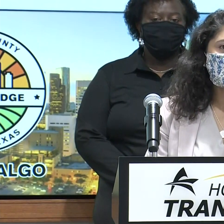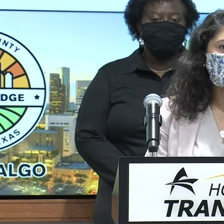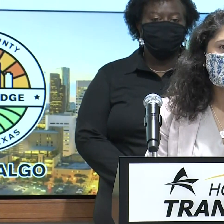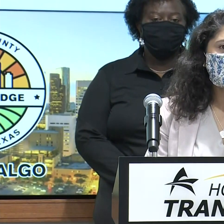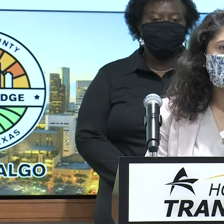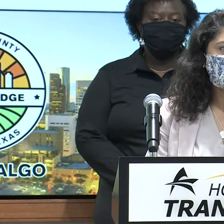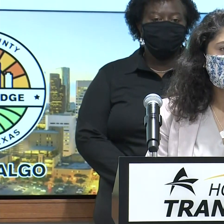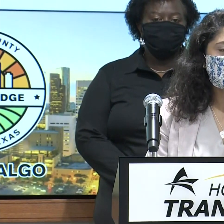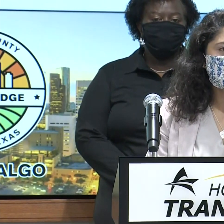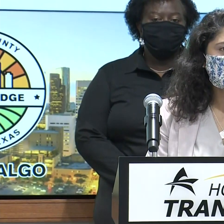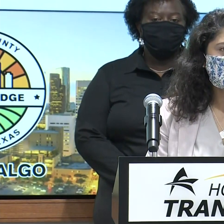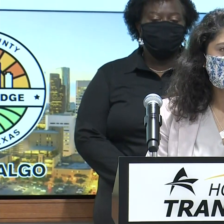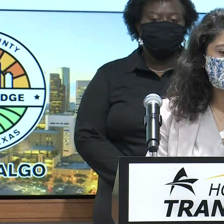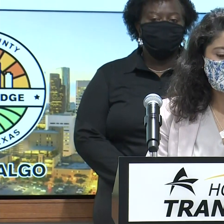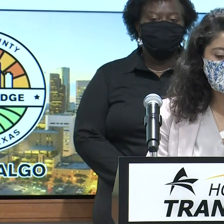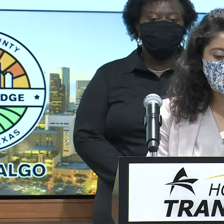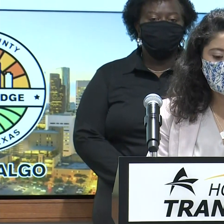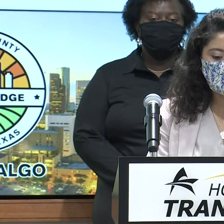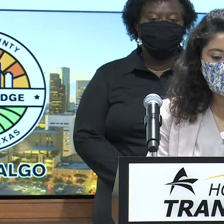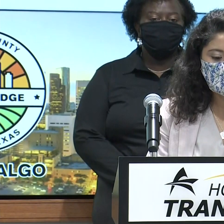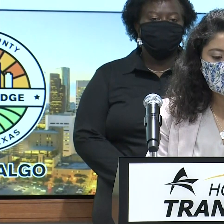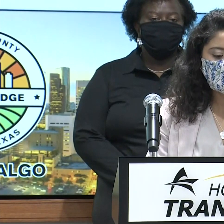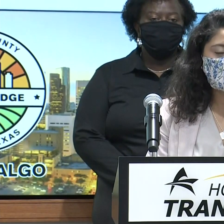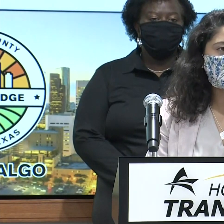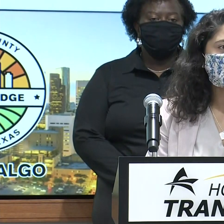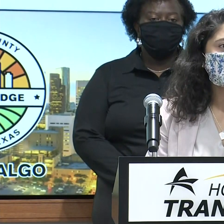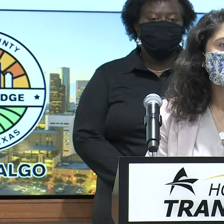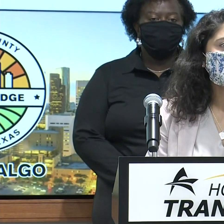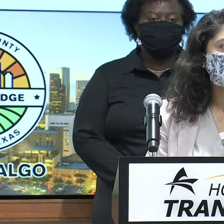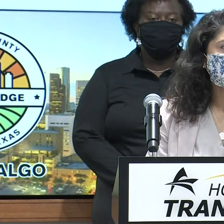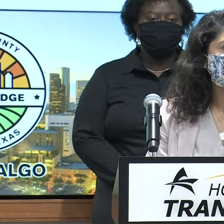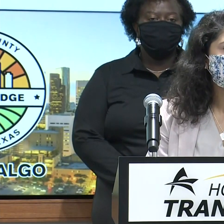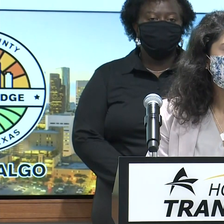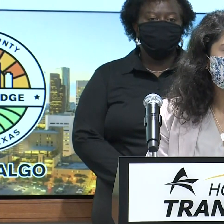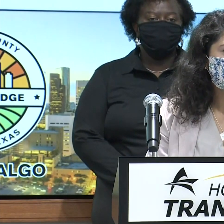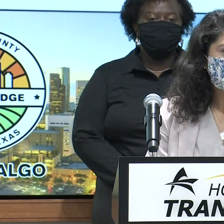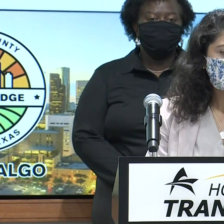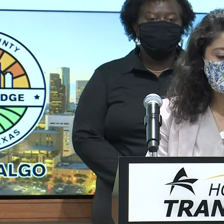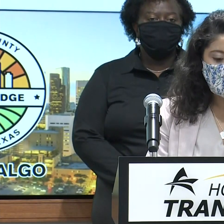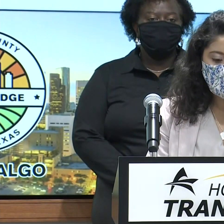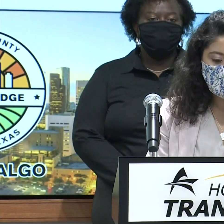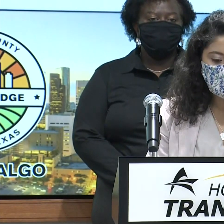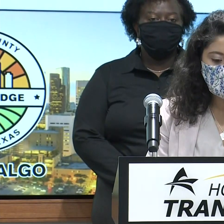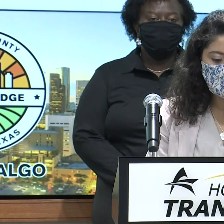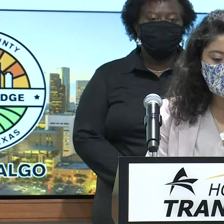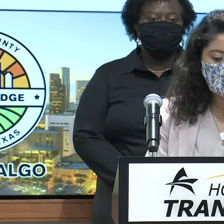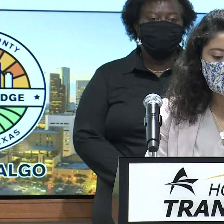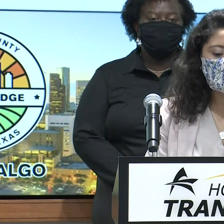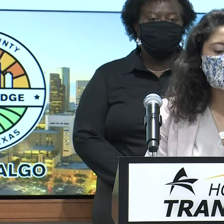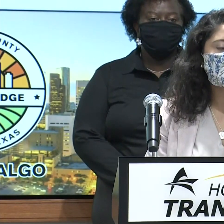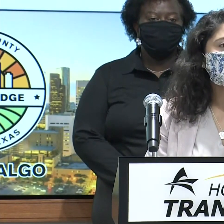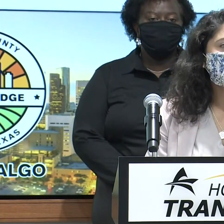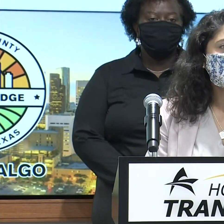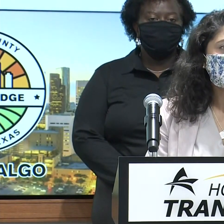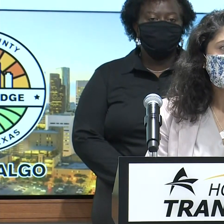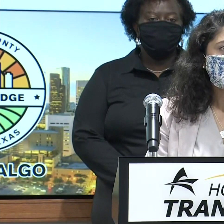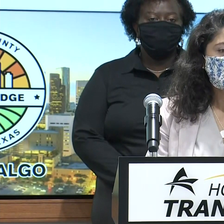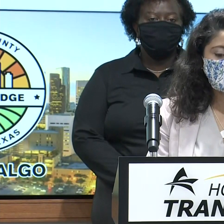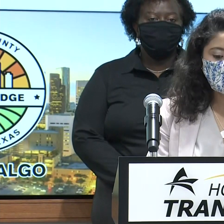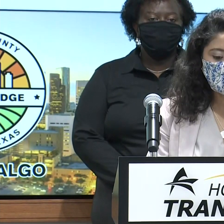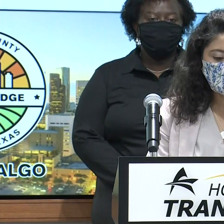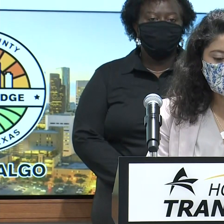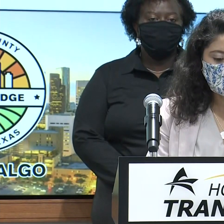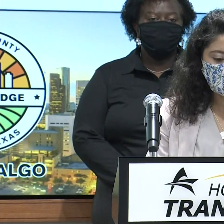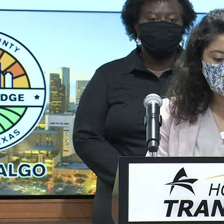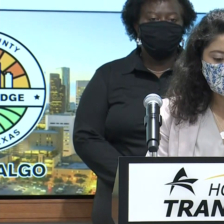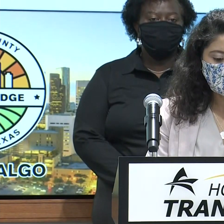Ninguna familia en el condado Harris debería tenerse que preocupar acerca del aire que respiran, el agua que beben o la seguridad